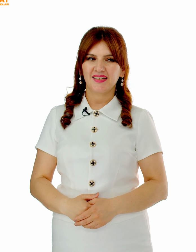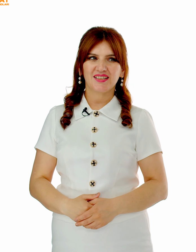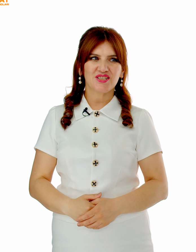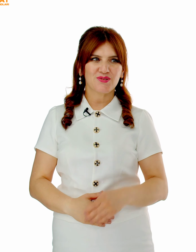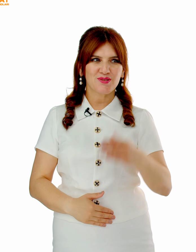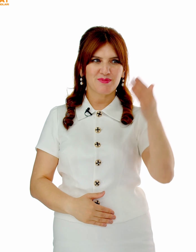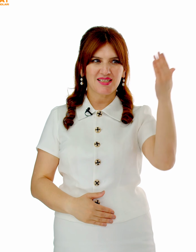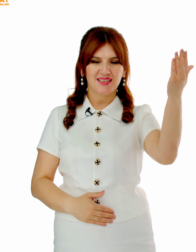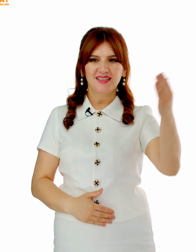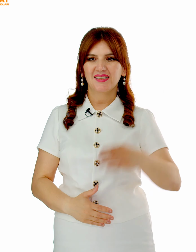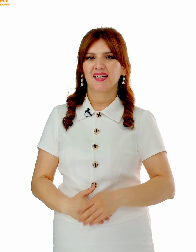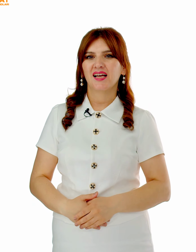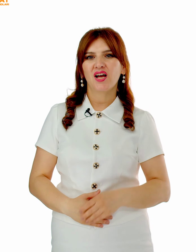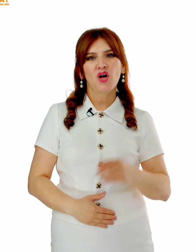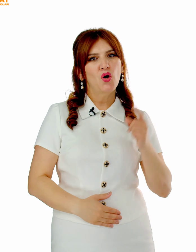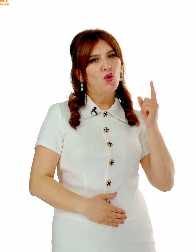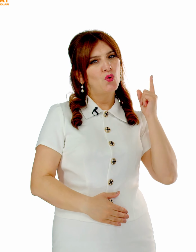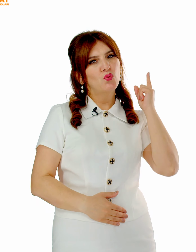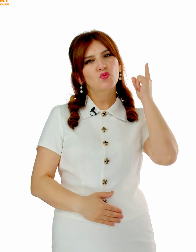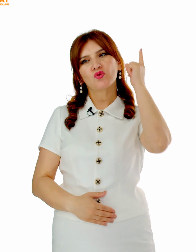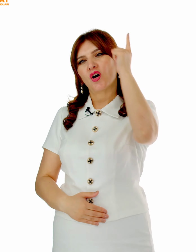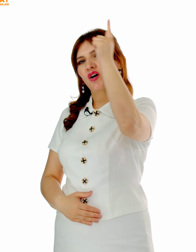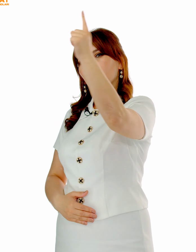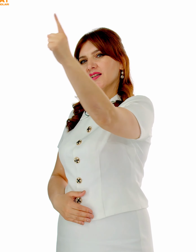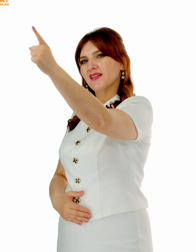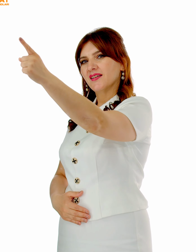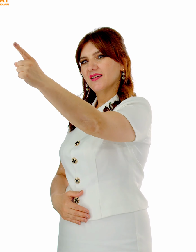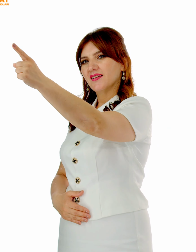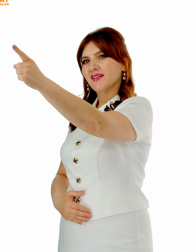Keyingi so'zimiz uzoq.